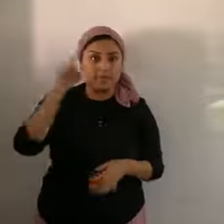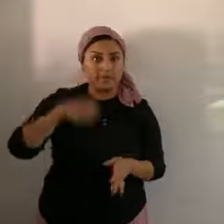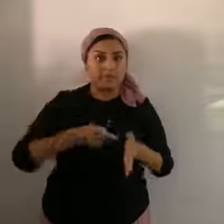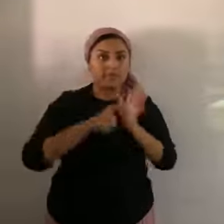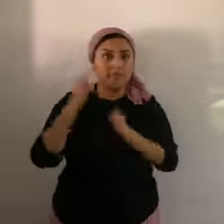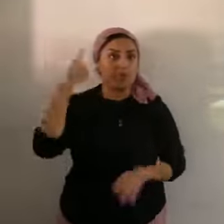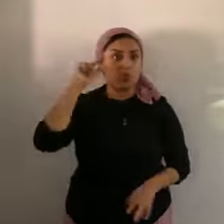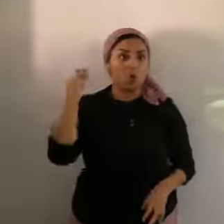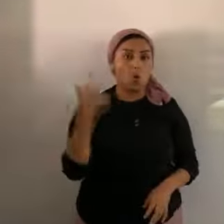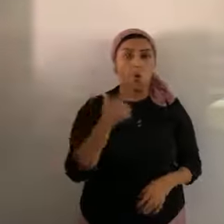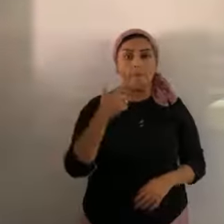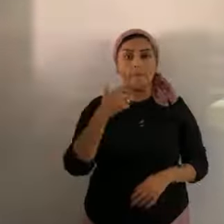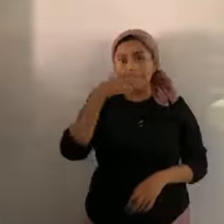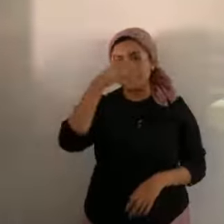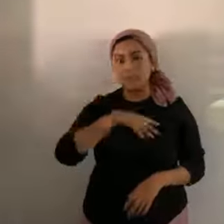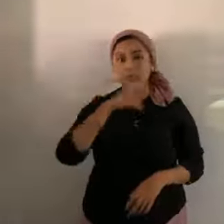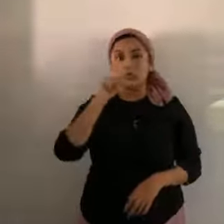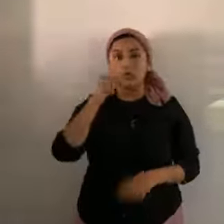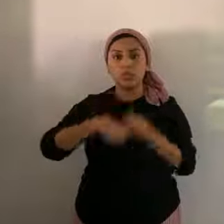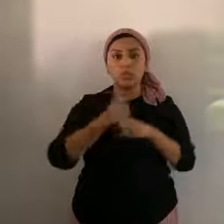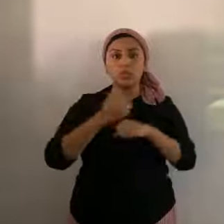todo varón de 20 años hacia arriba.